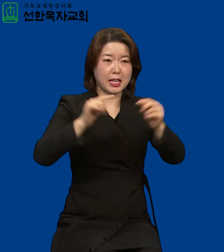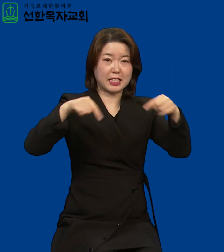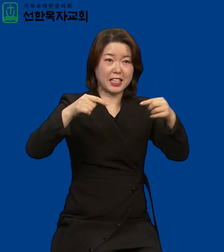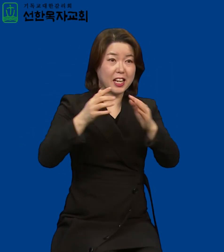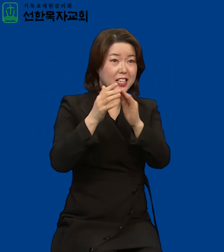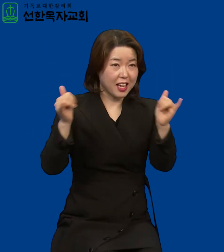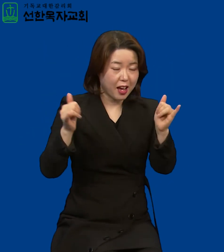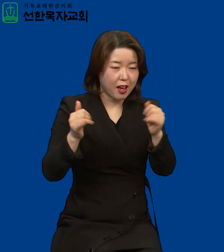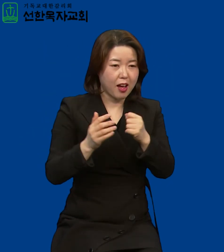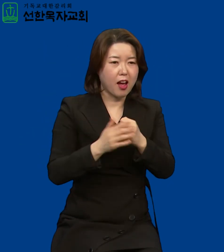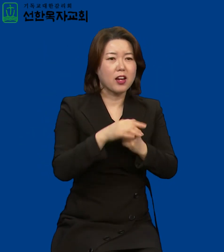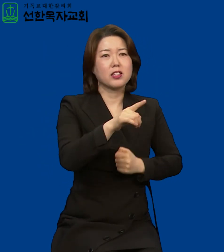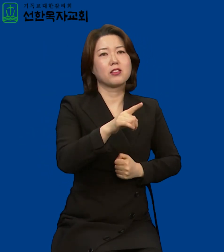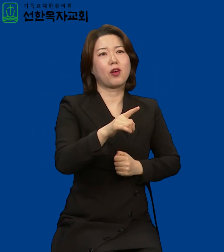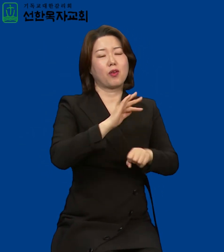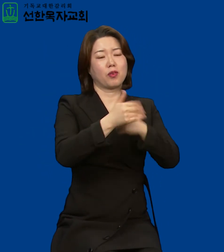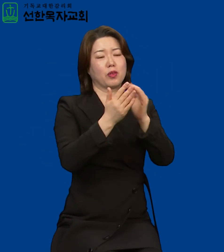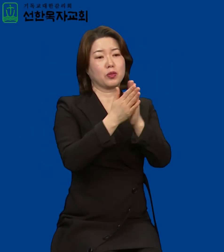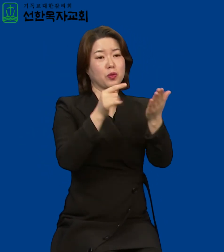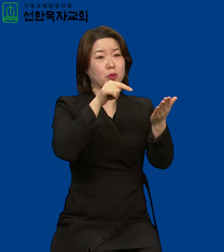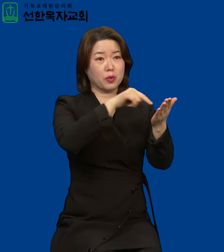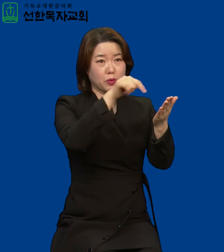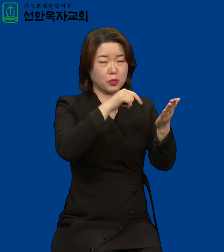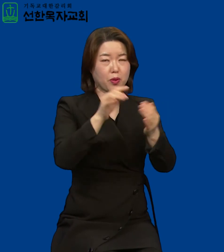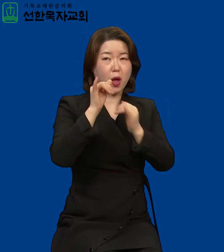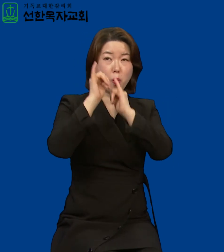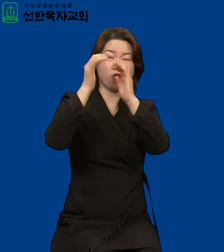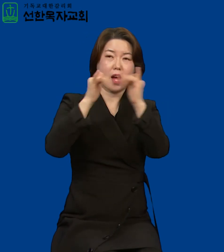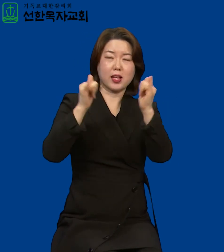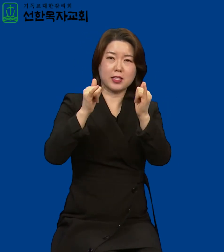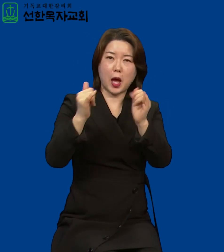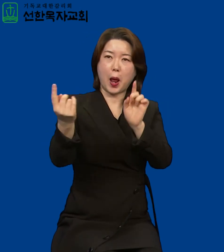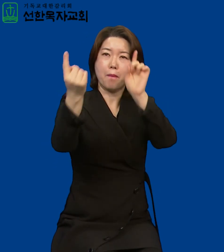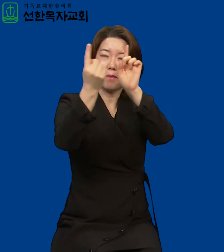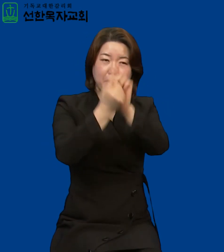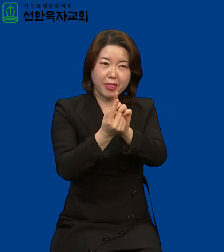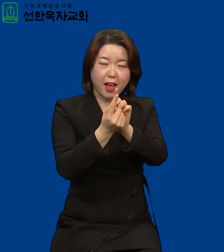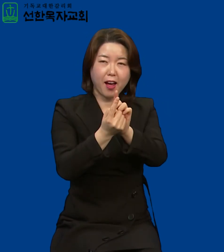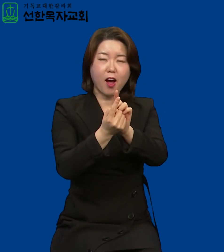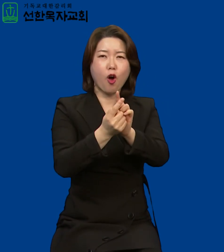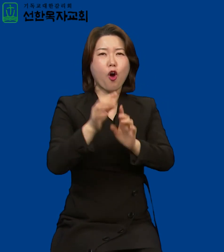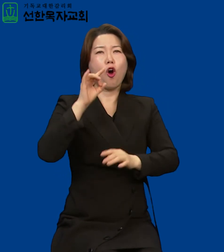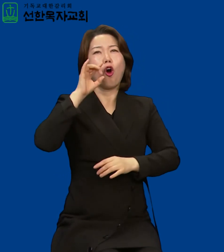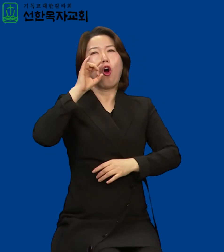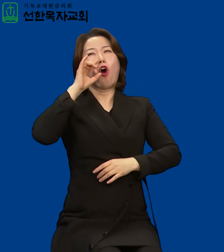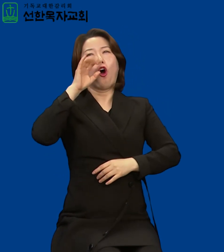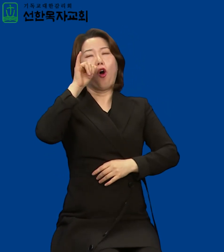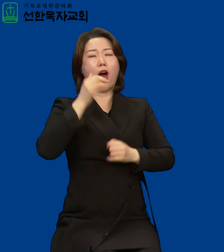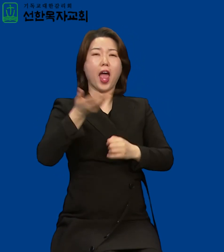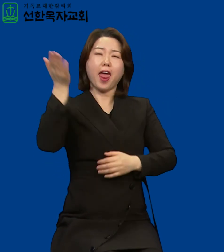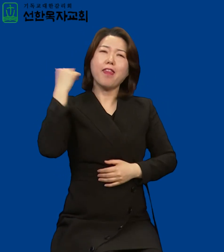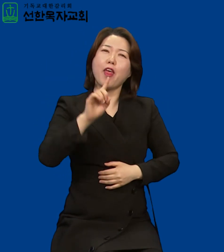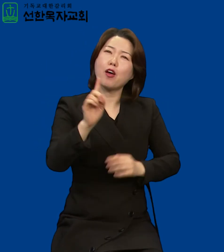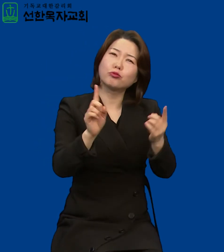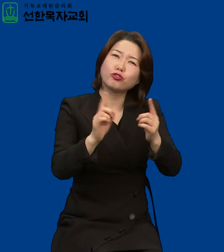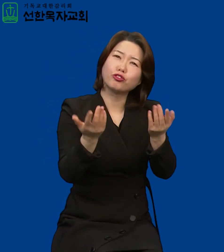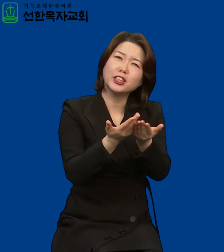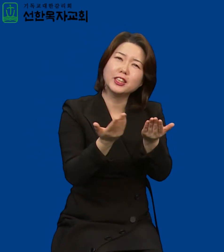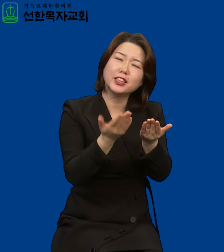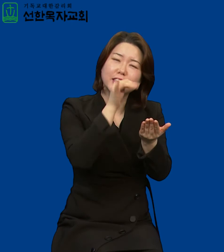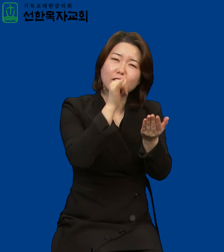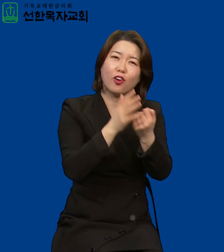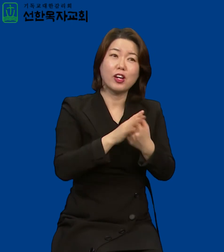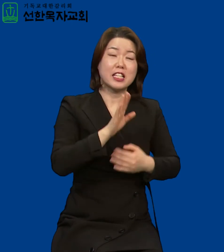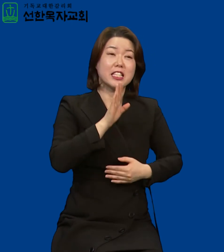이런 성경의 영웅들을 찾아가서 너무 궁금하잖아요. 그때 어떤 일이 있었어요? 그때